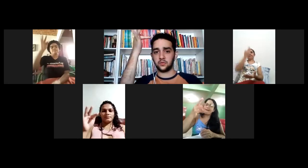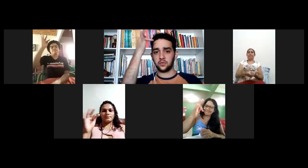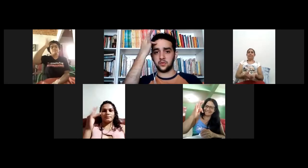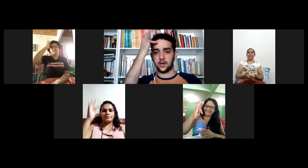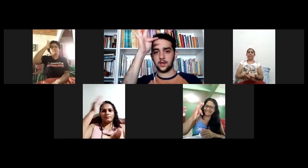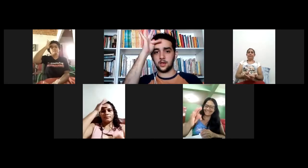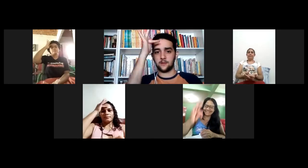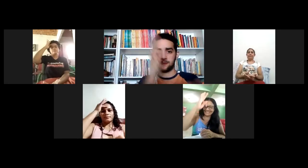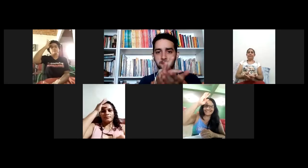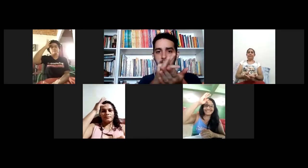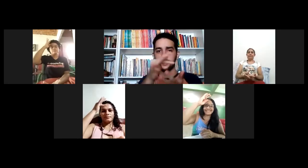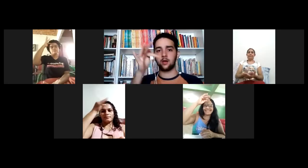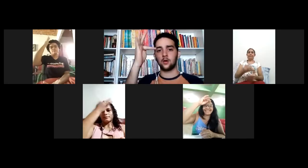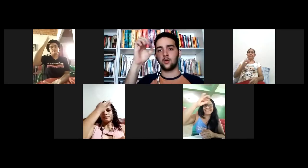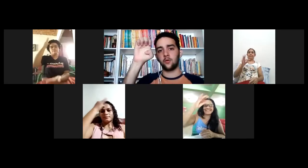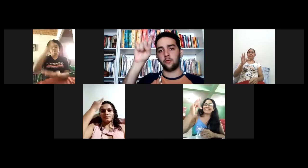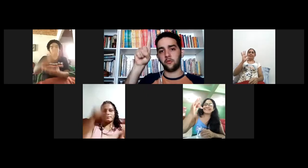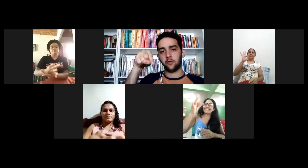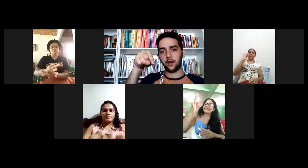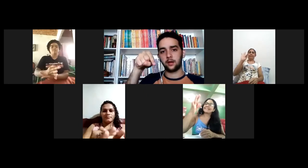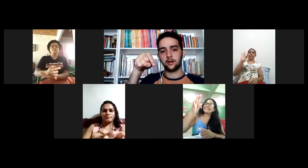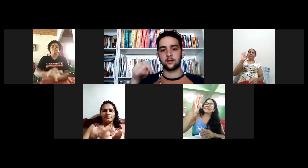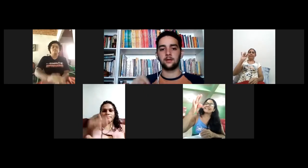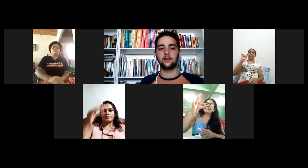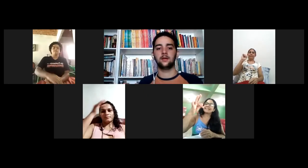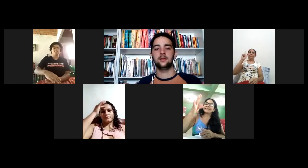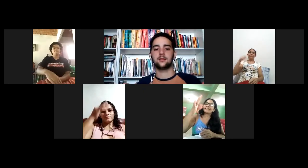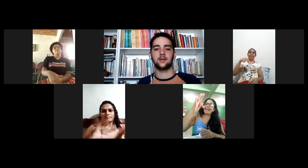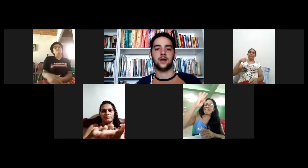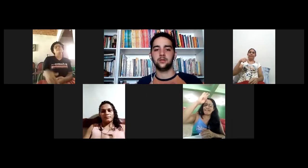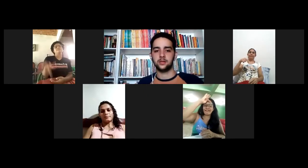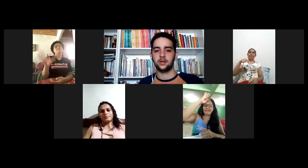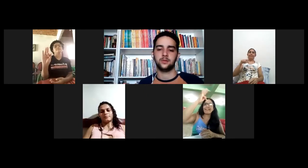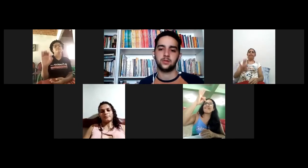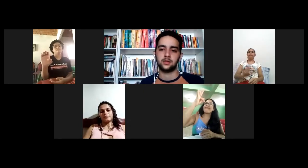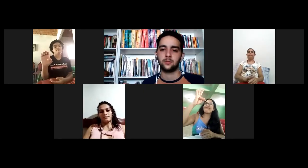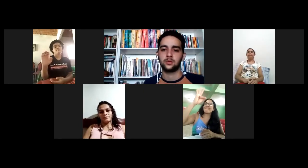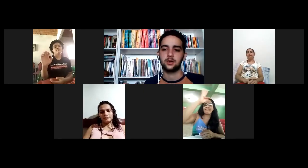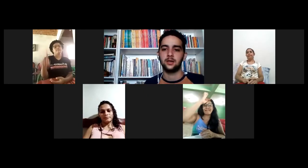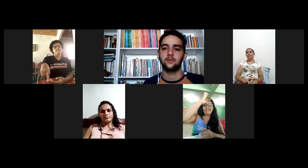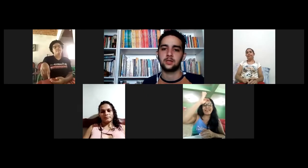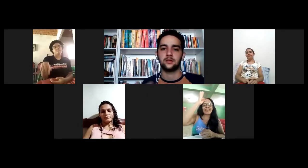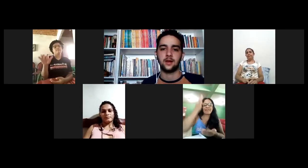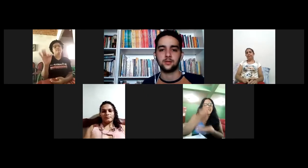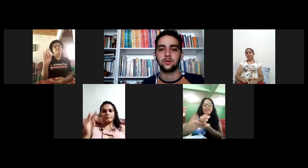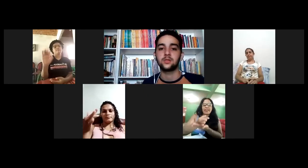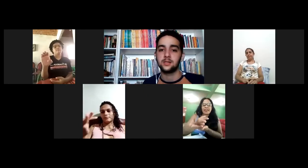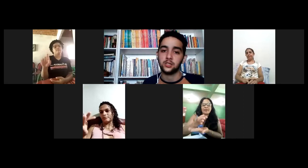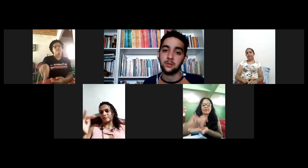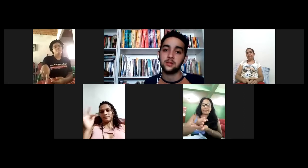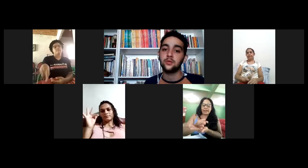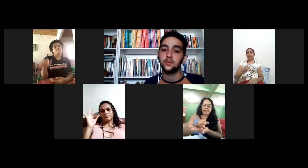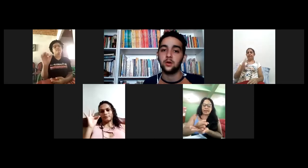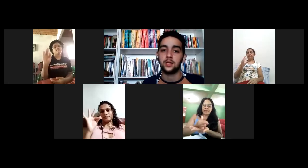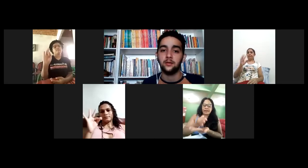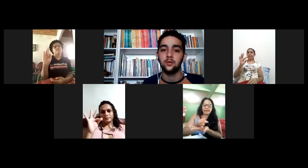fé, fé, fé, fé. Existem vários sinais para vocês conseguirem, vocês façam o que vocês